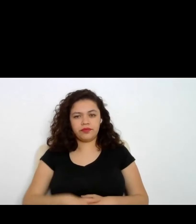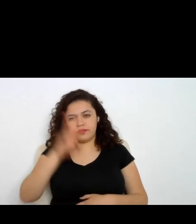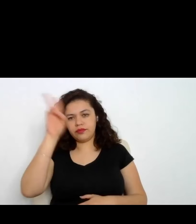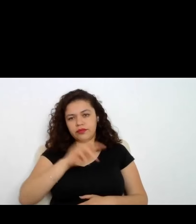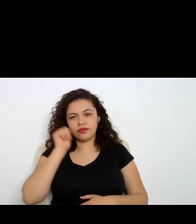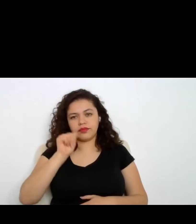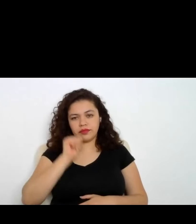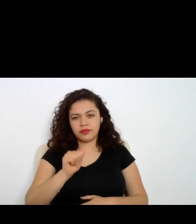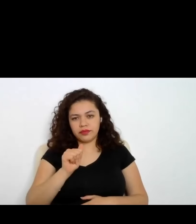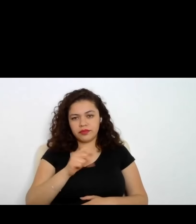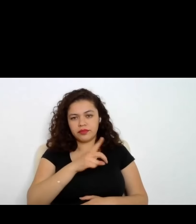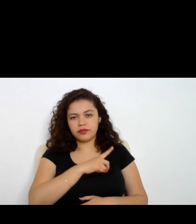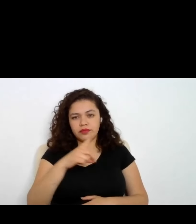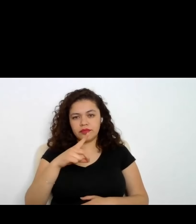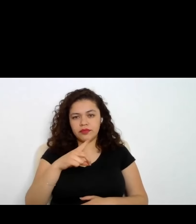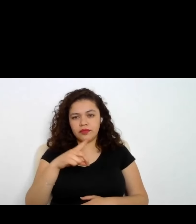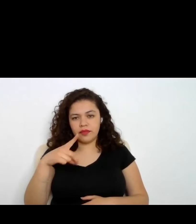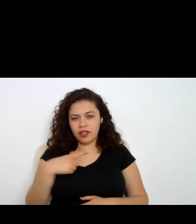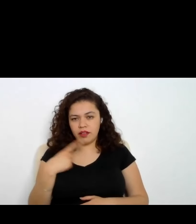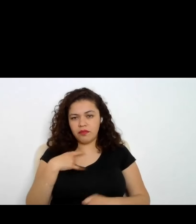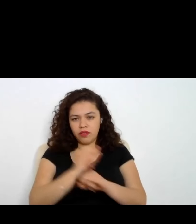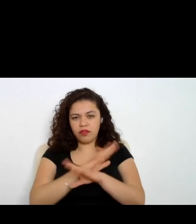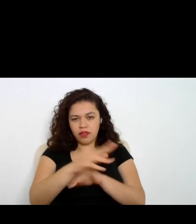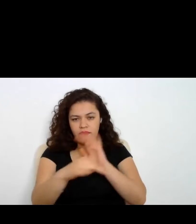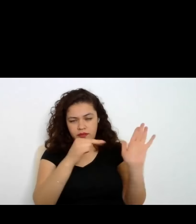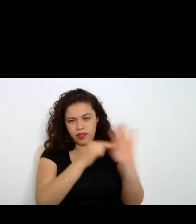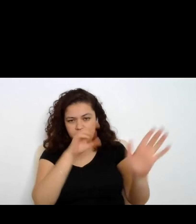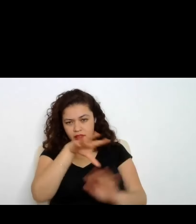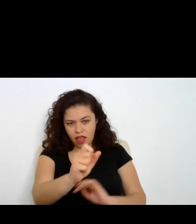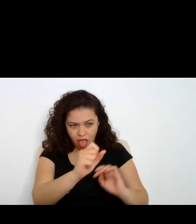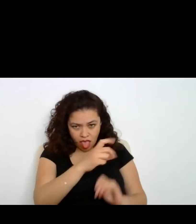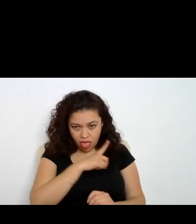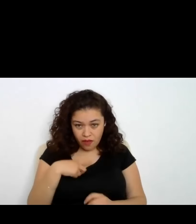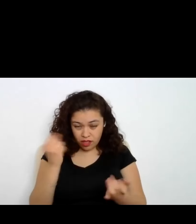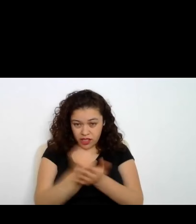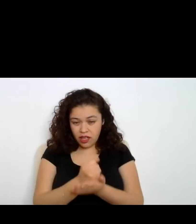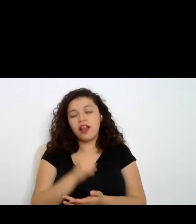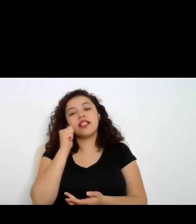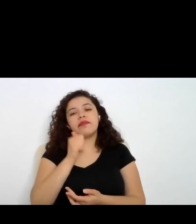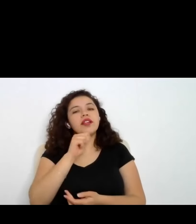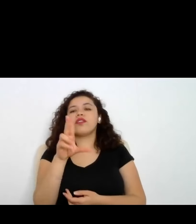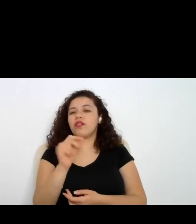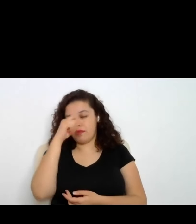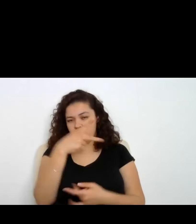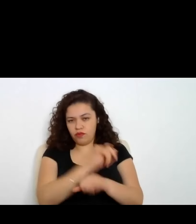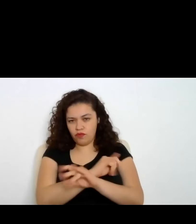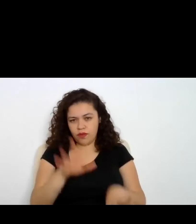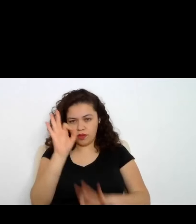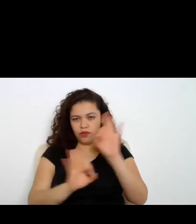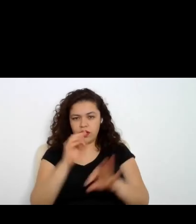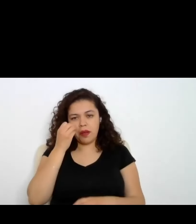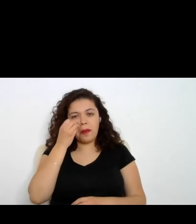necesitamos recabar la firma del titular para que podamos tratar sus datos. No sé, muchas